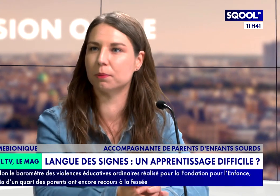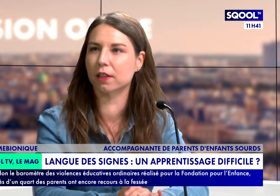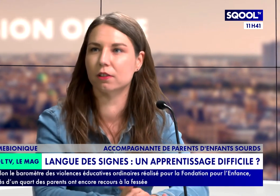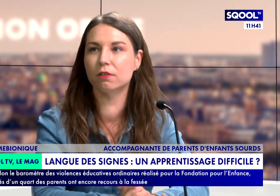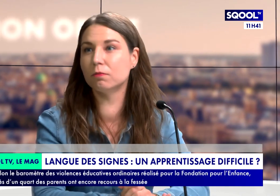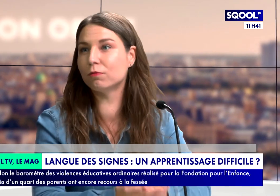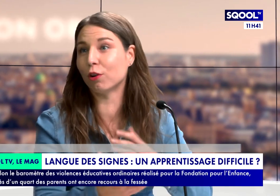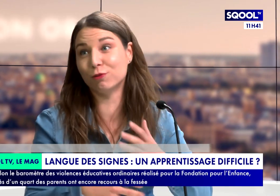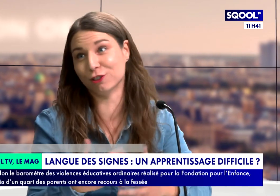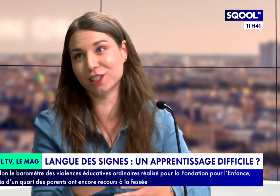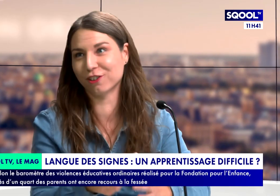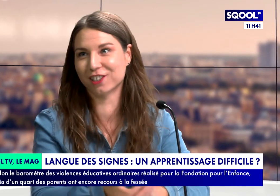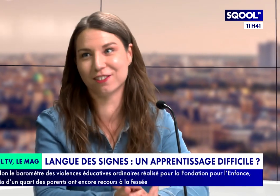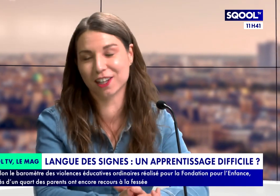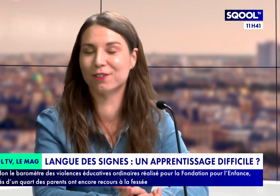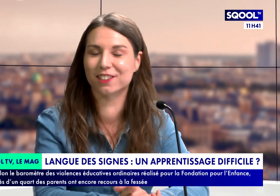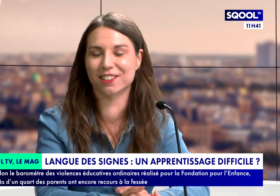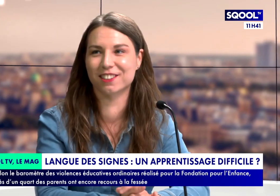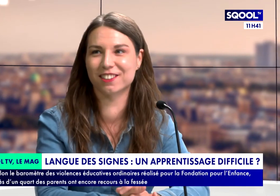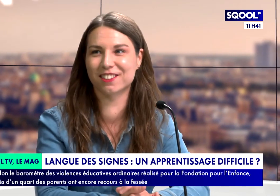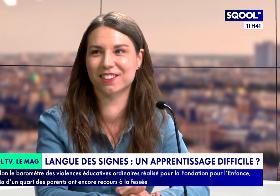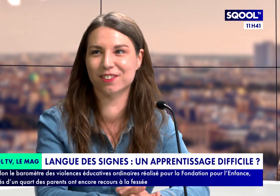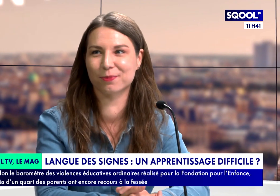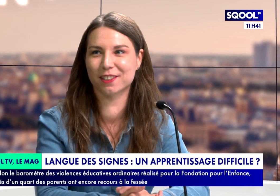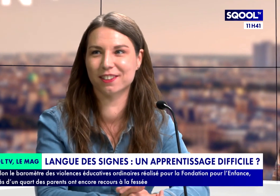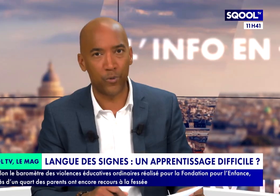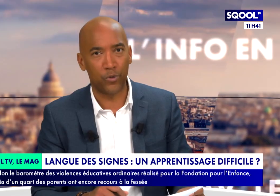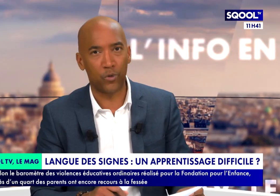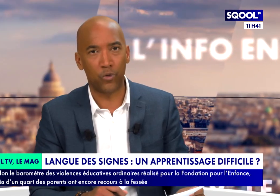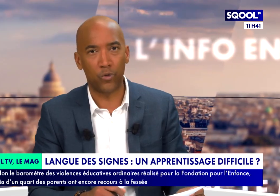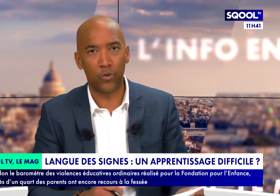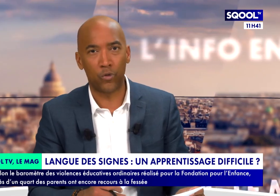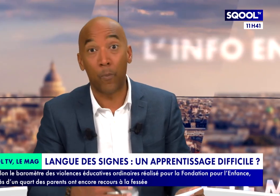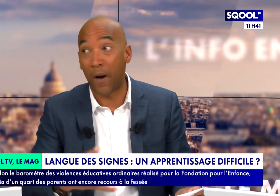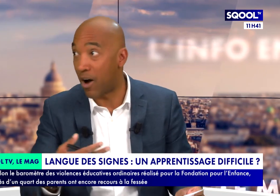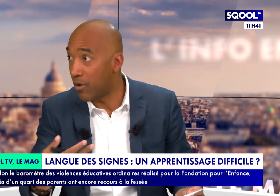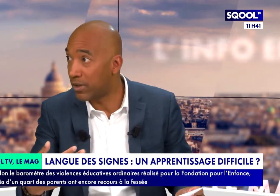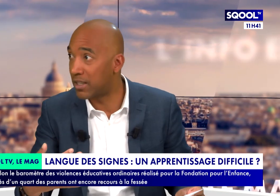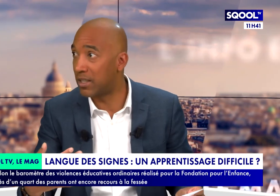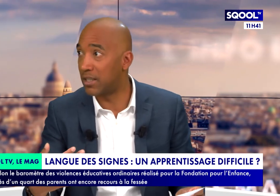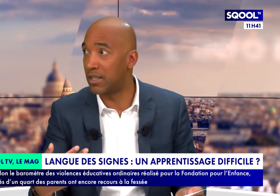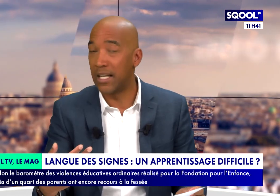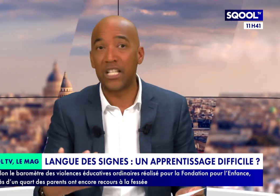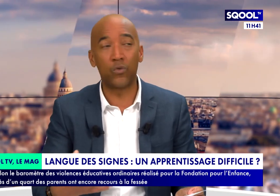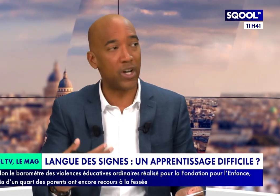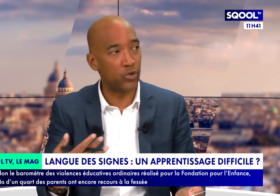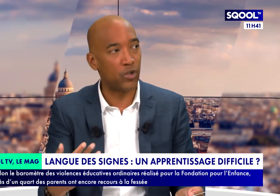personnes, comme une langue étrangère, vraiment. Et alors, il y a de plus en plus de parents qui souhaitent justement